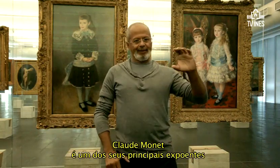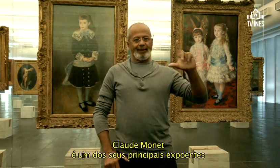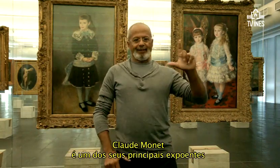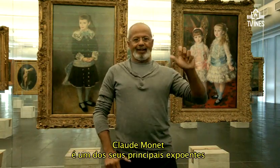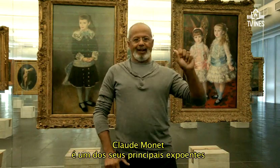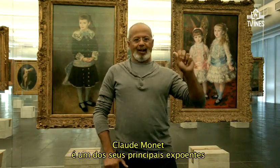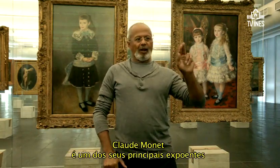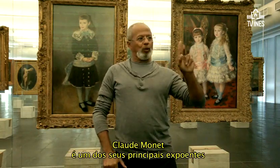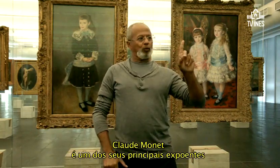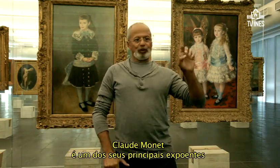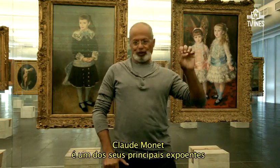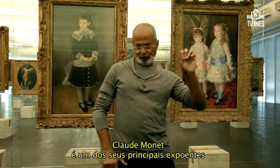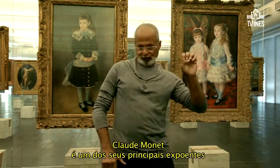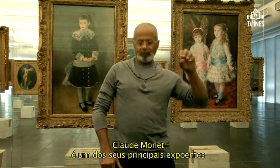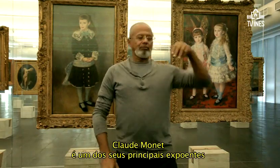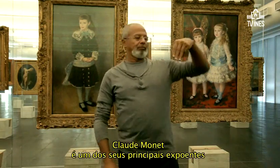Claude Monet